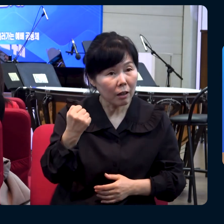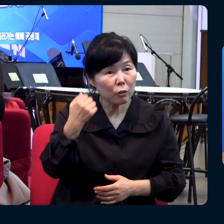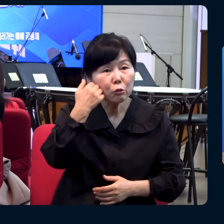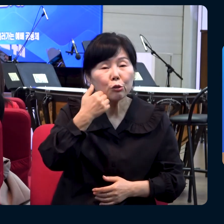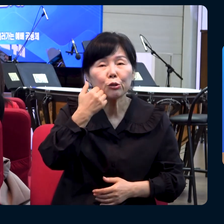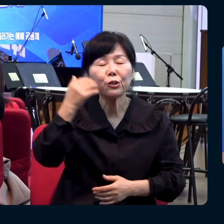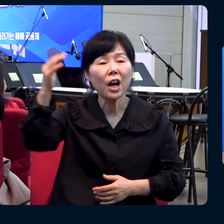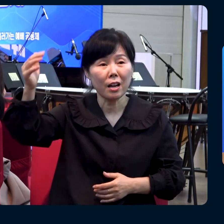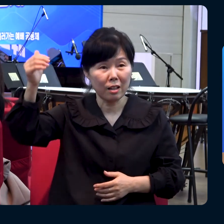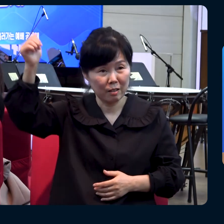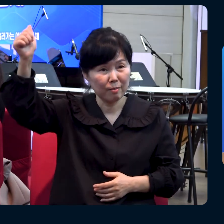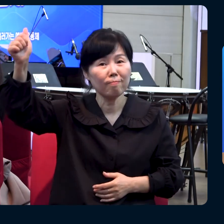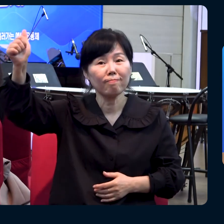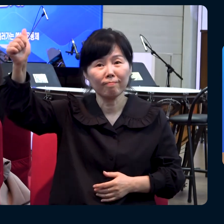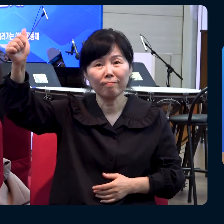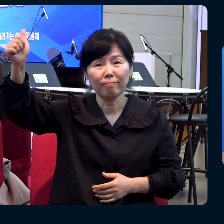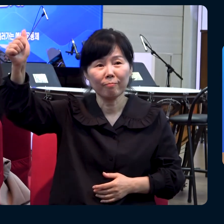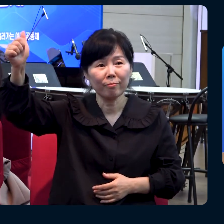하나님을 의지하는 사람이에요.